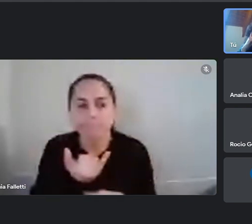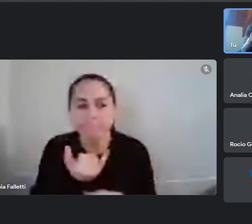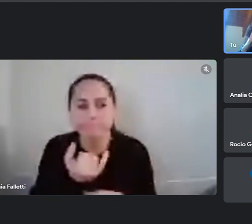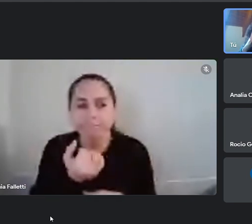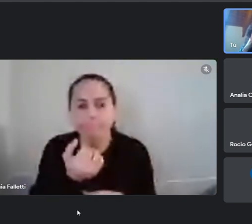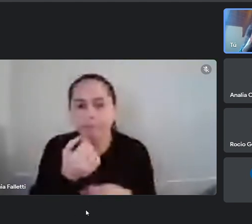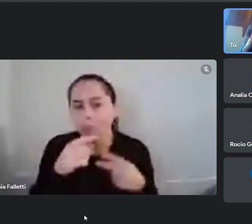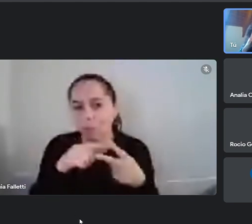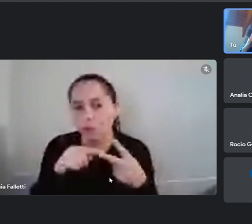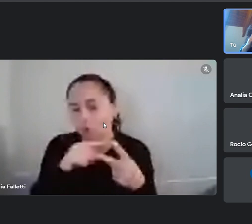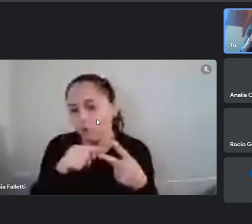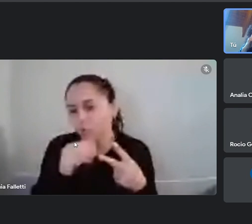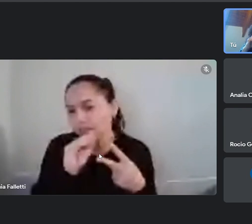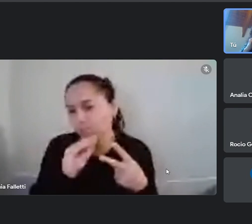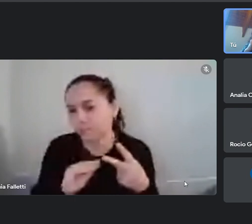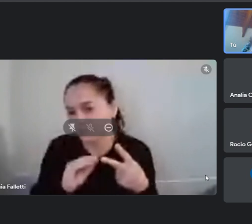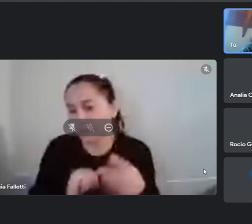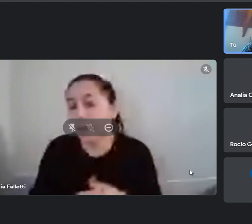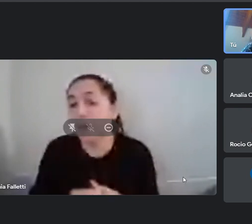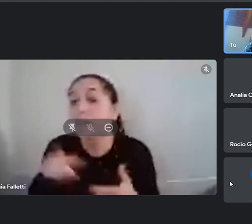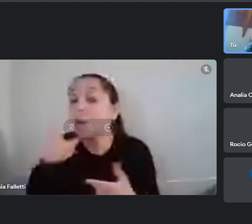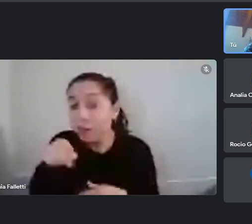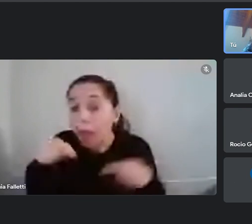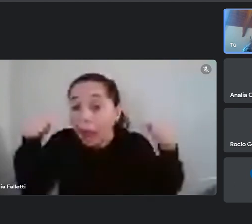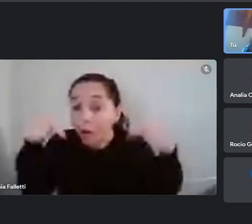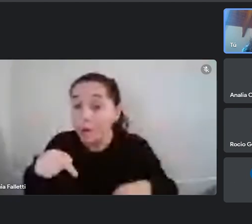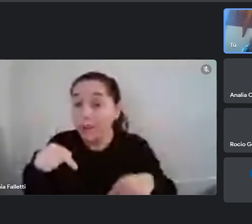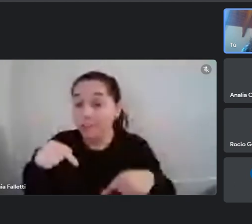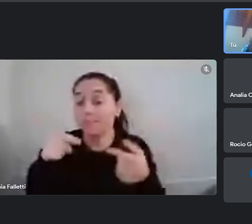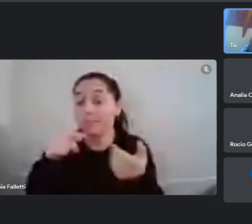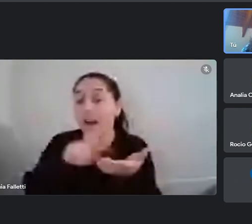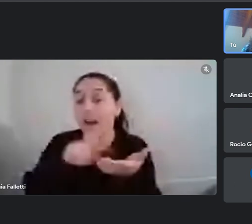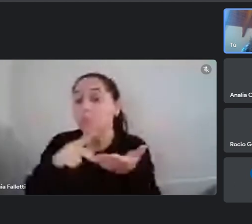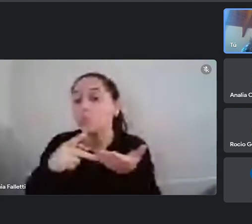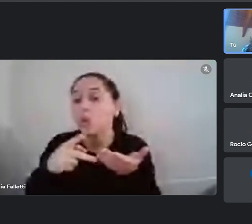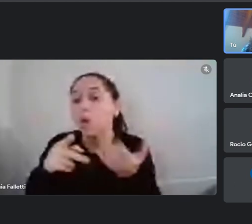ser alguna pregunta? Silencio total.